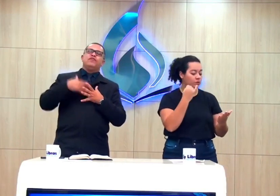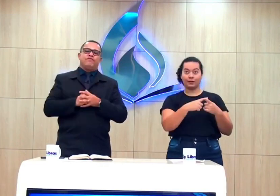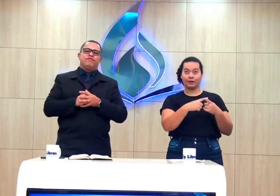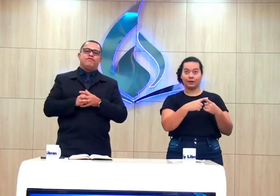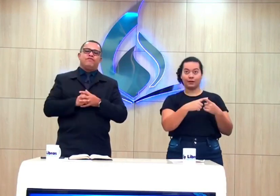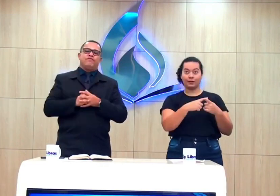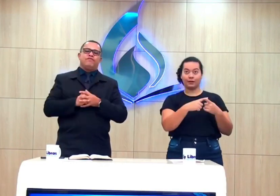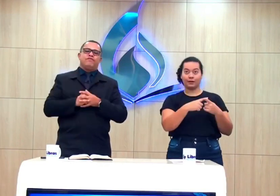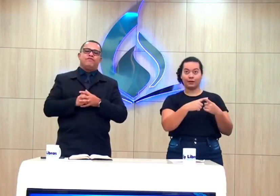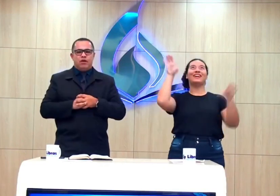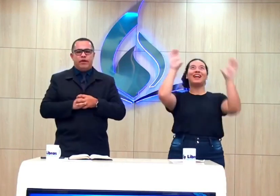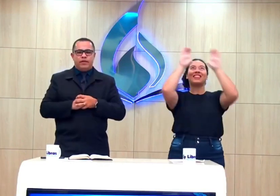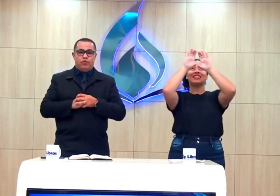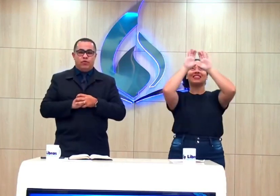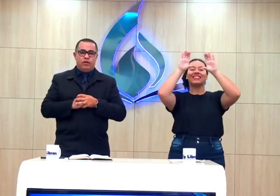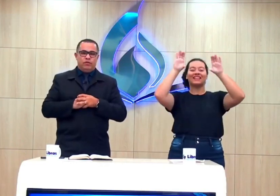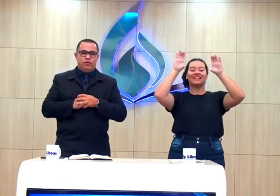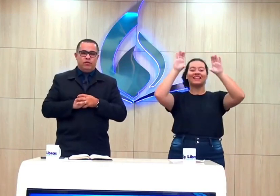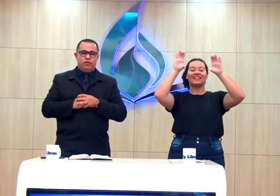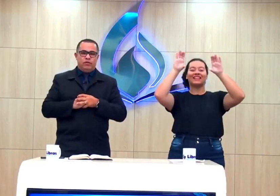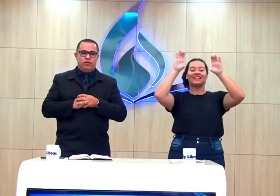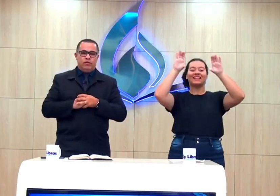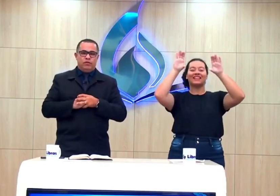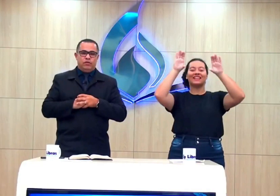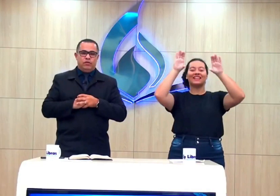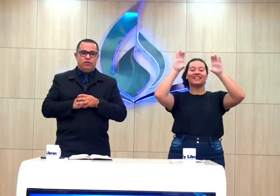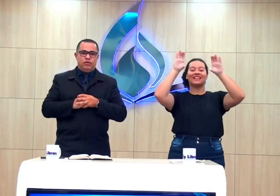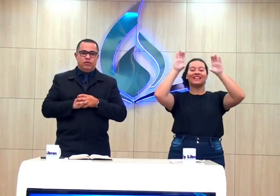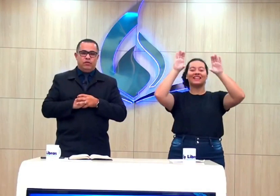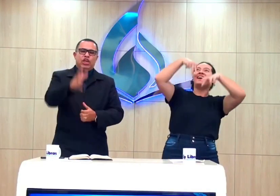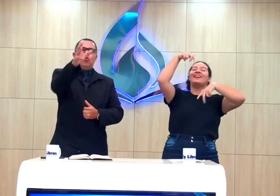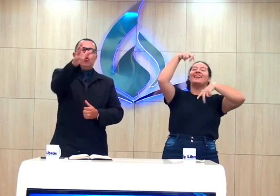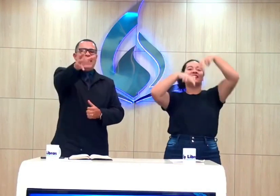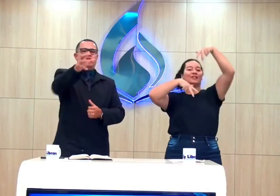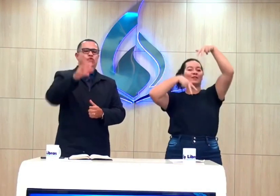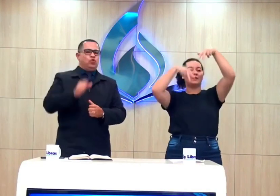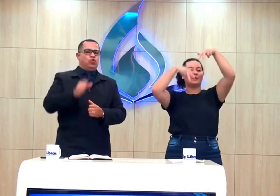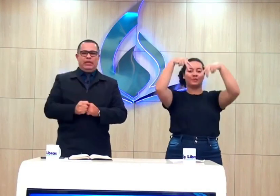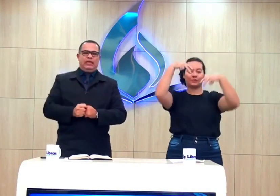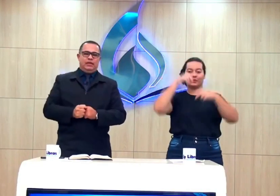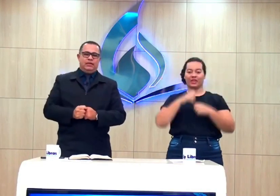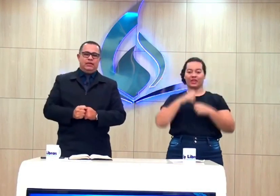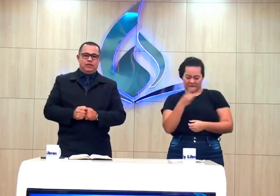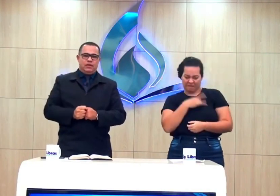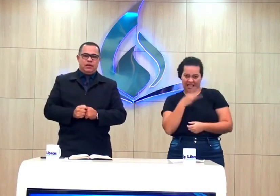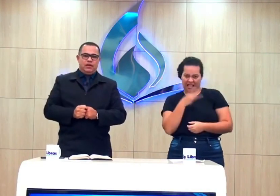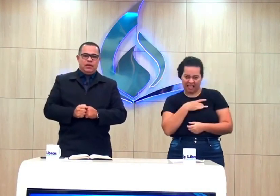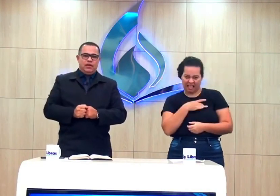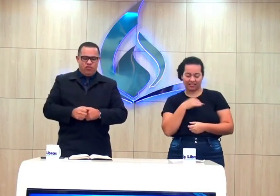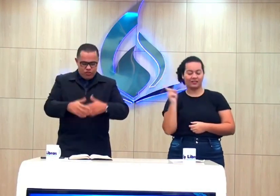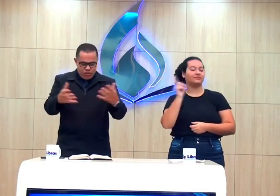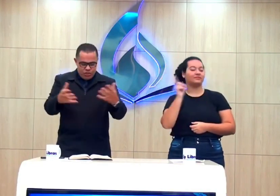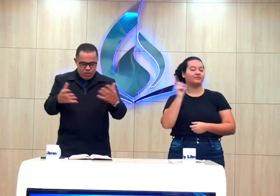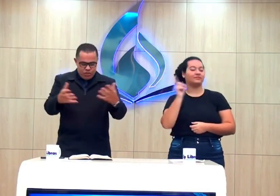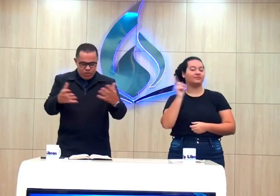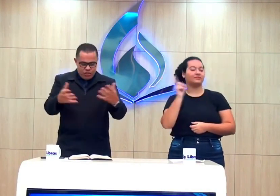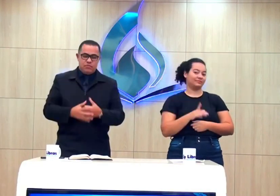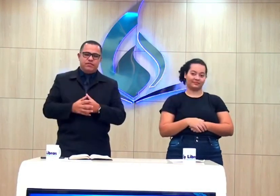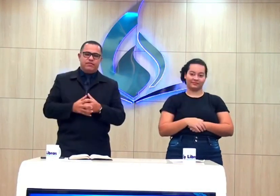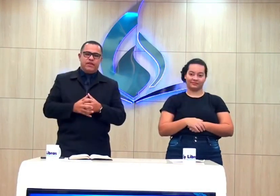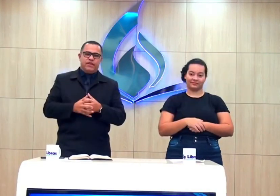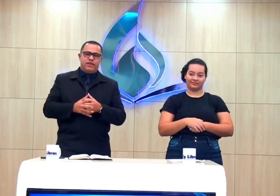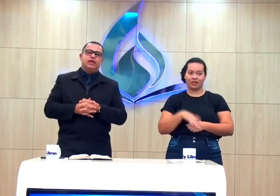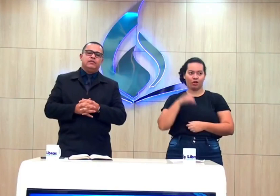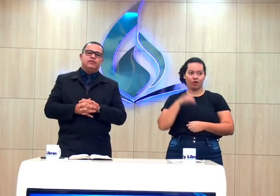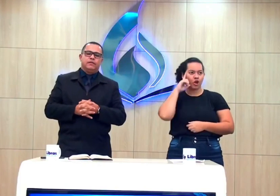da sua volta, do seu retorno, e não permitamos que o medo domine. Nos dias em que